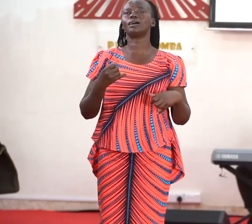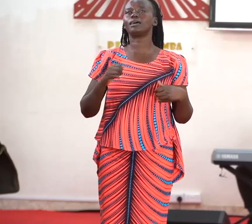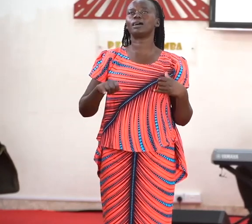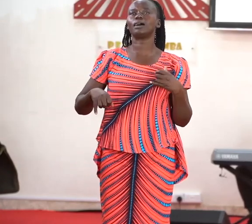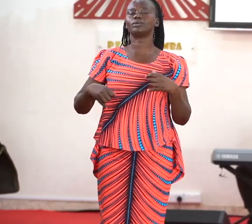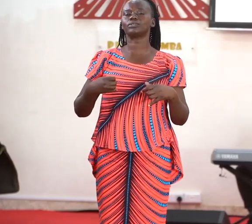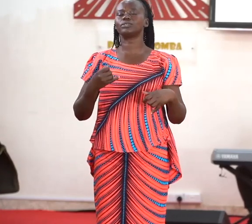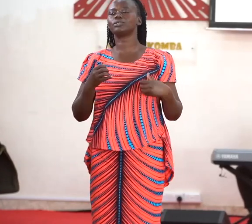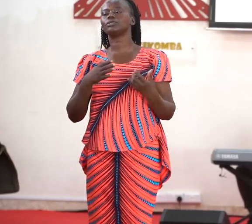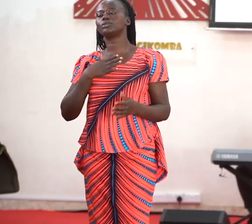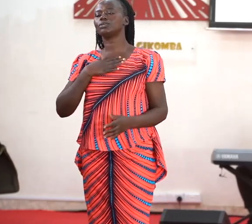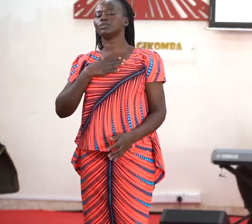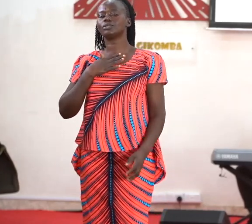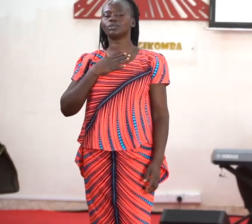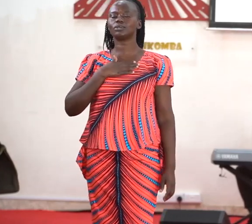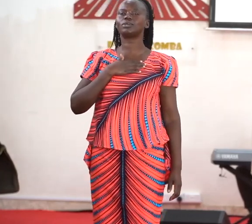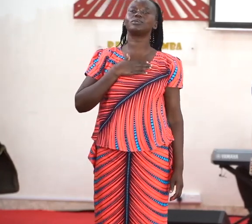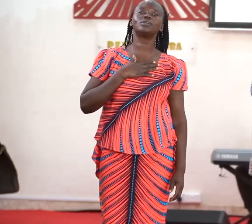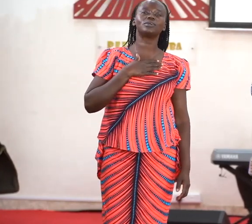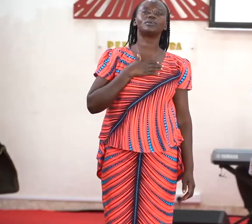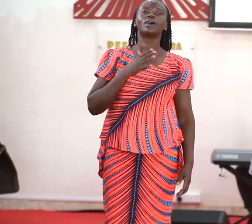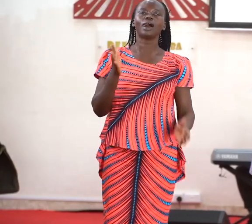raha yangu,